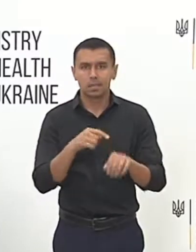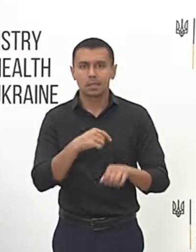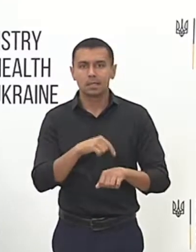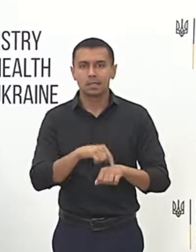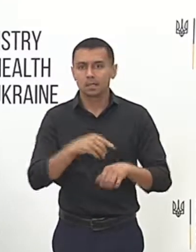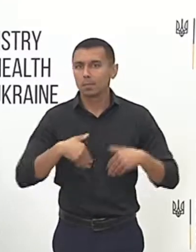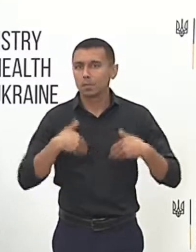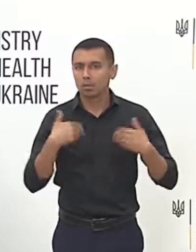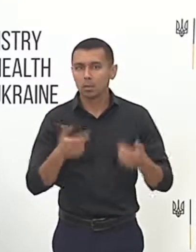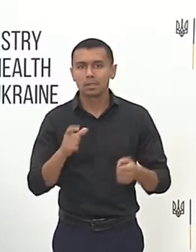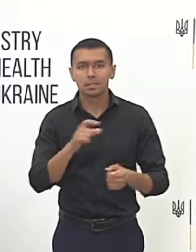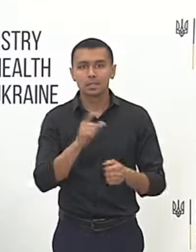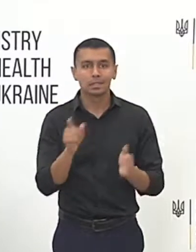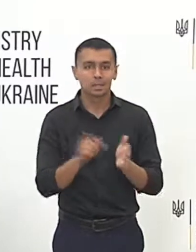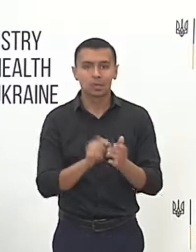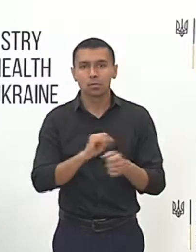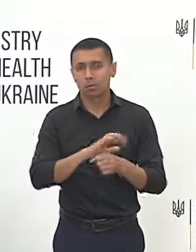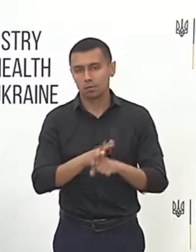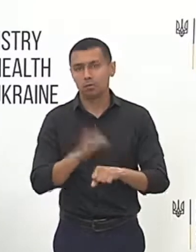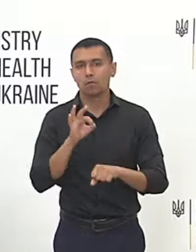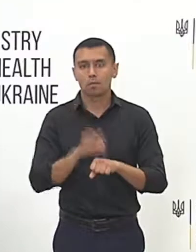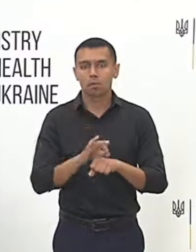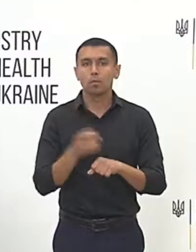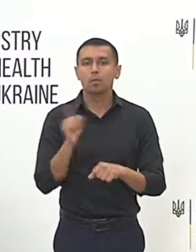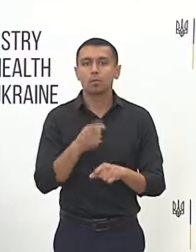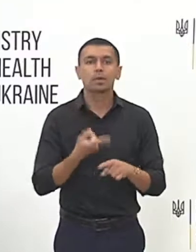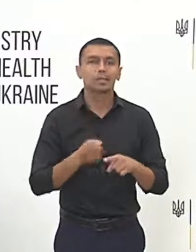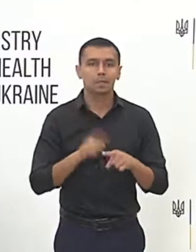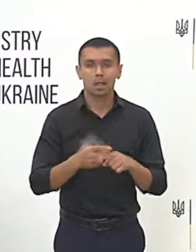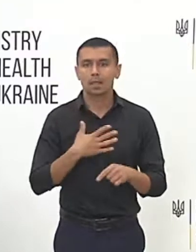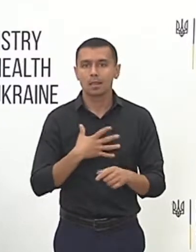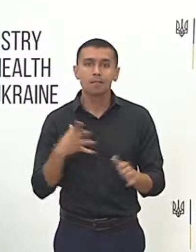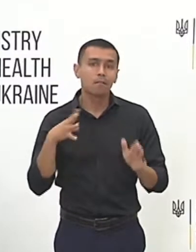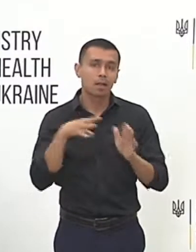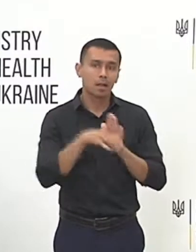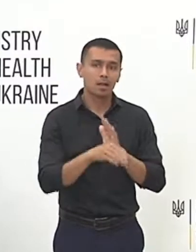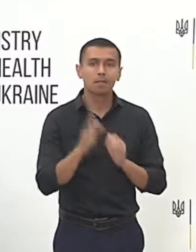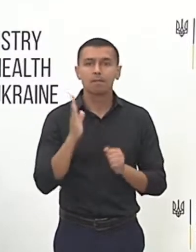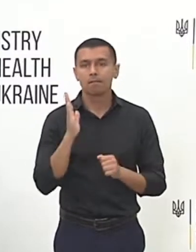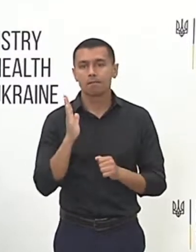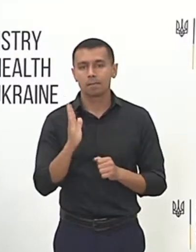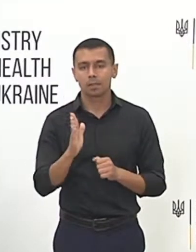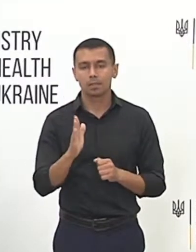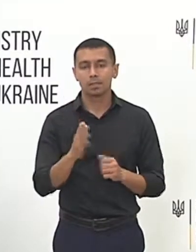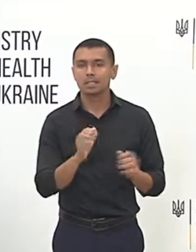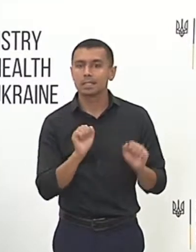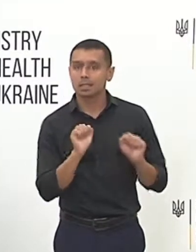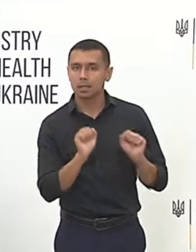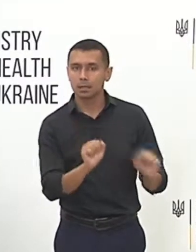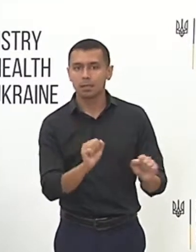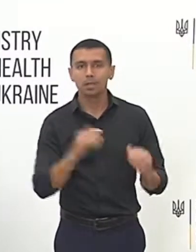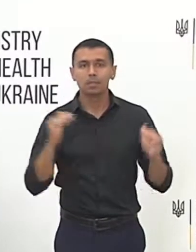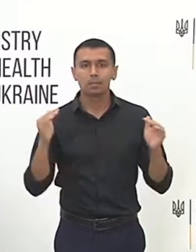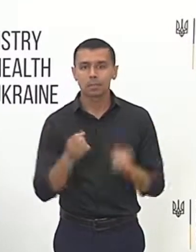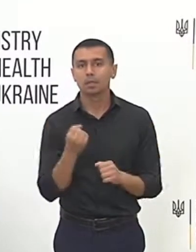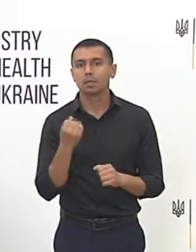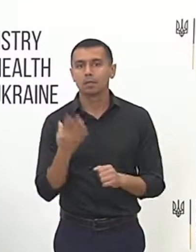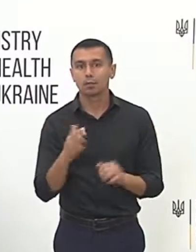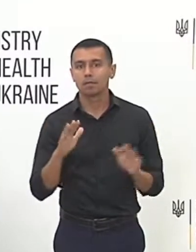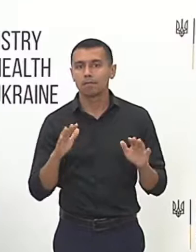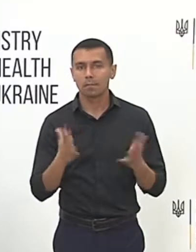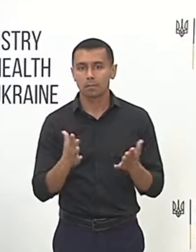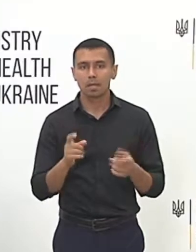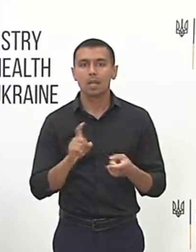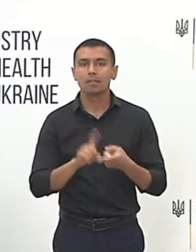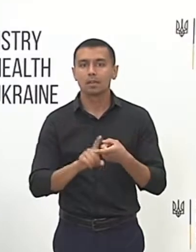симптоми з коронавірусною хворобою. Тому це наш вклад в стримування і зменшення кількості